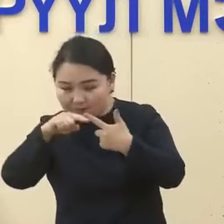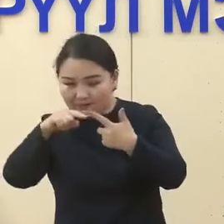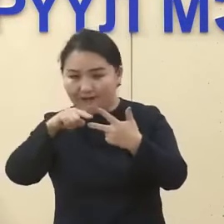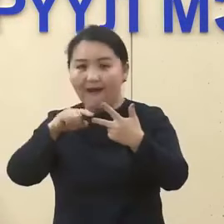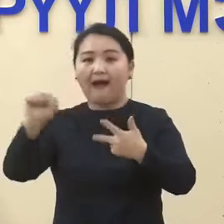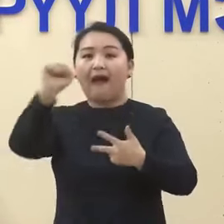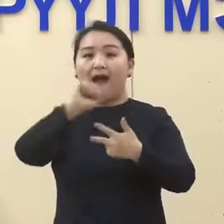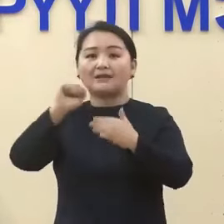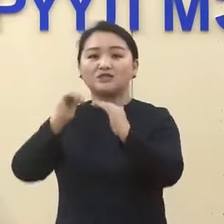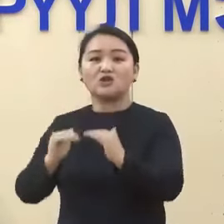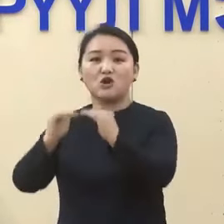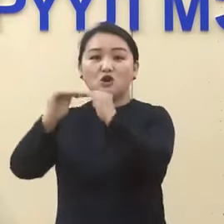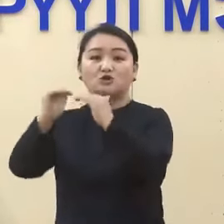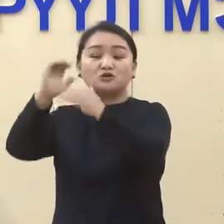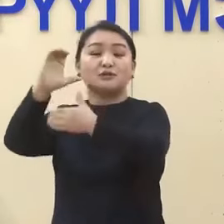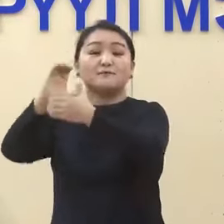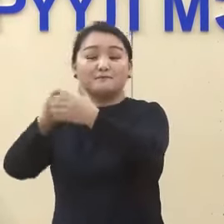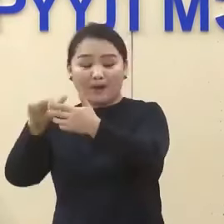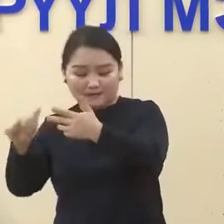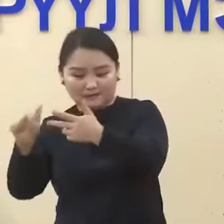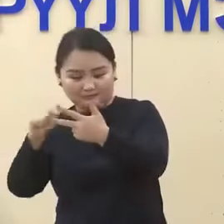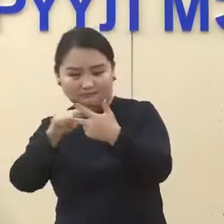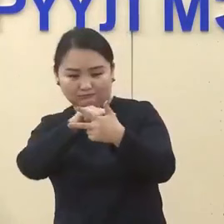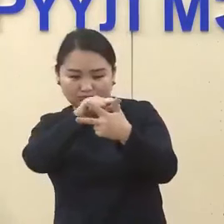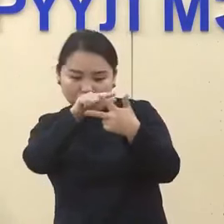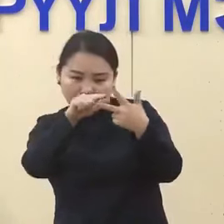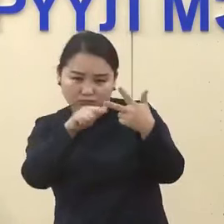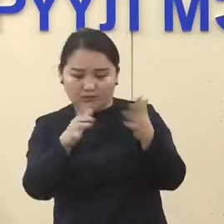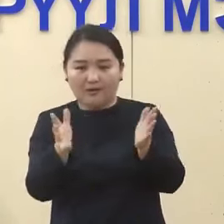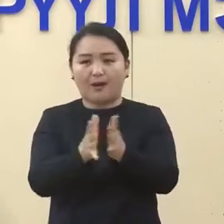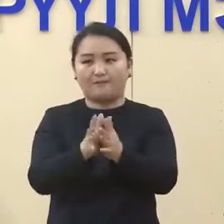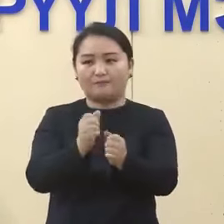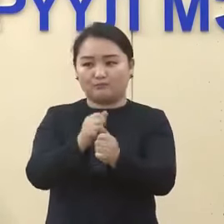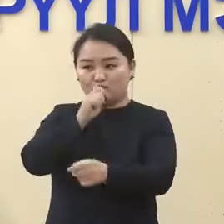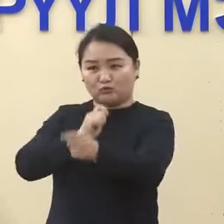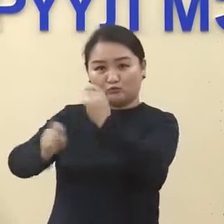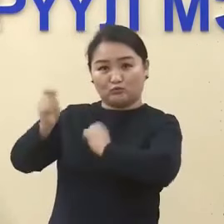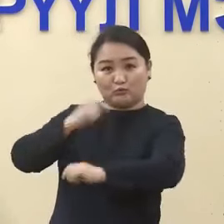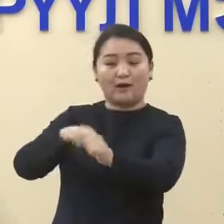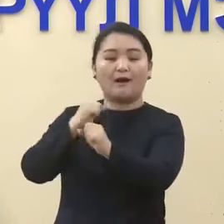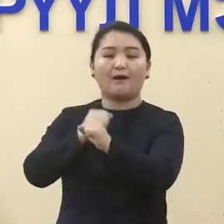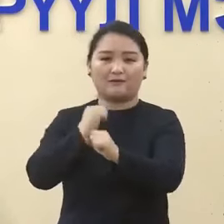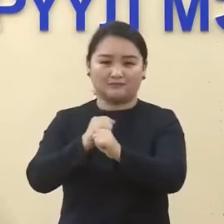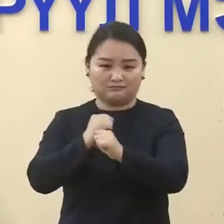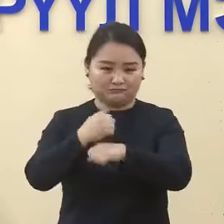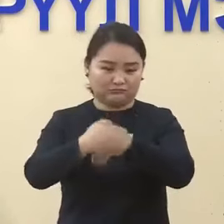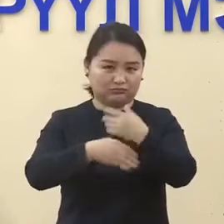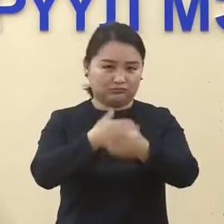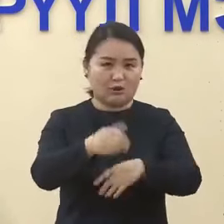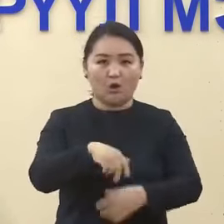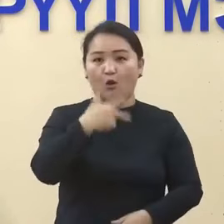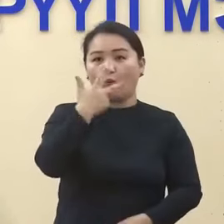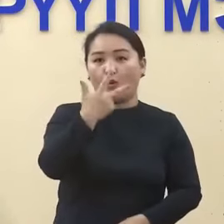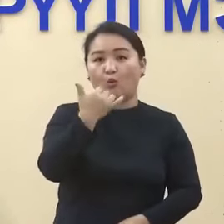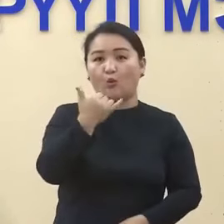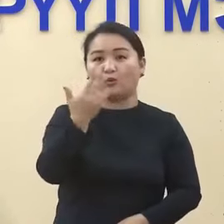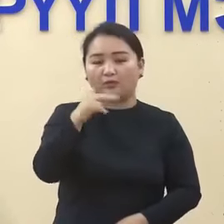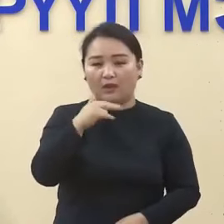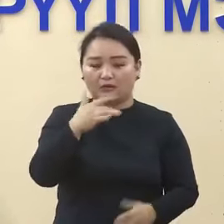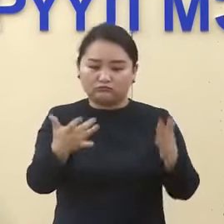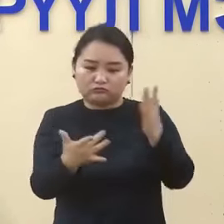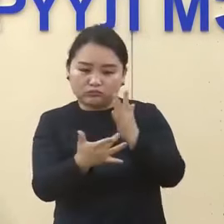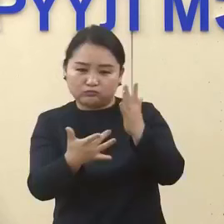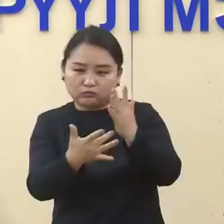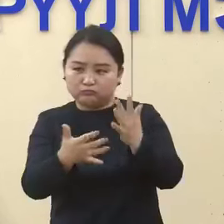зэрэг бусад одоо хандивлагч орнуудтай хамтарч ажилласан нэг хүчээр 3 удаагийн одоо тоногт хөрөмжийн хангалтыг бол